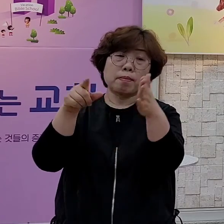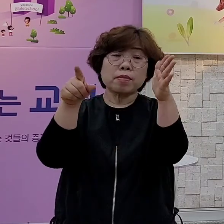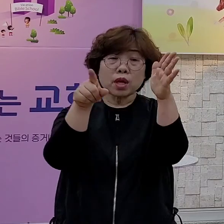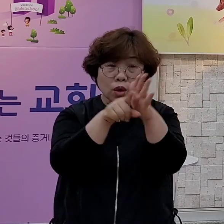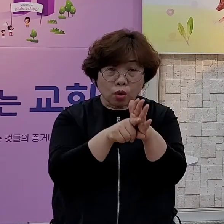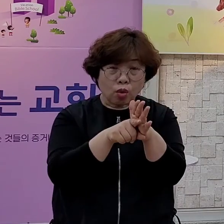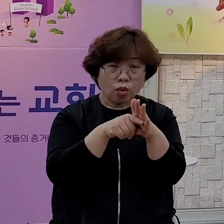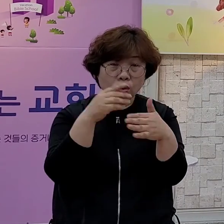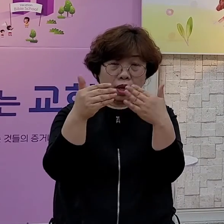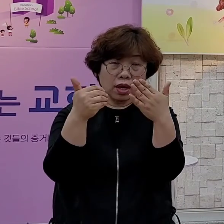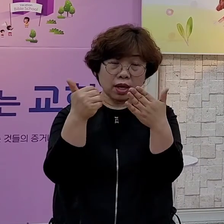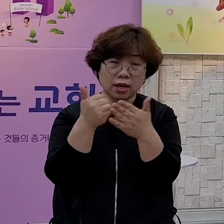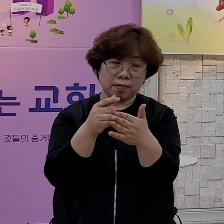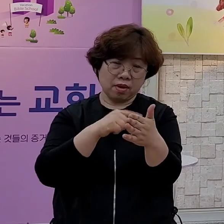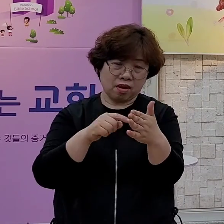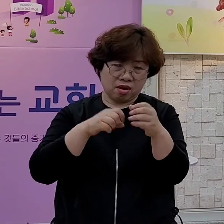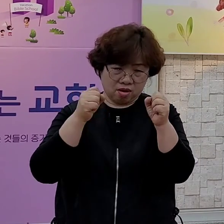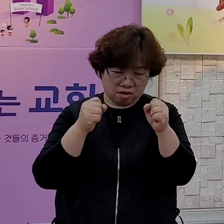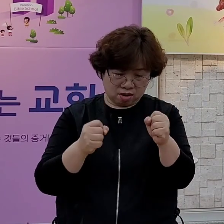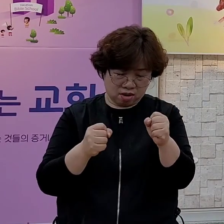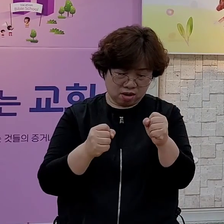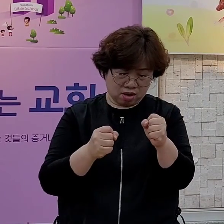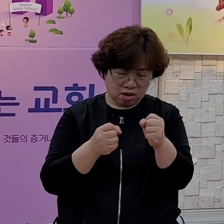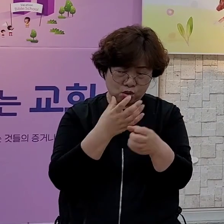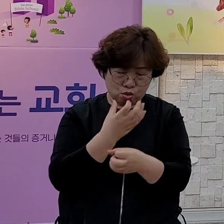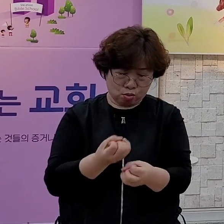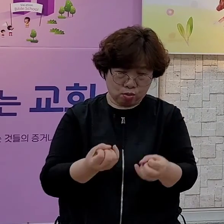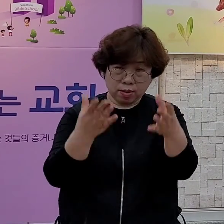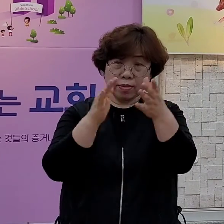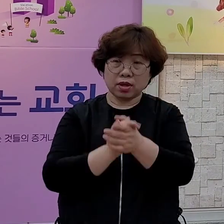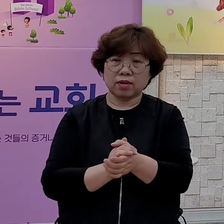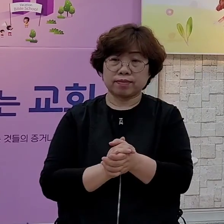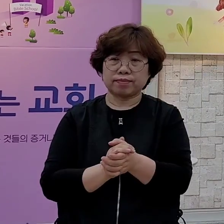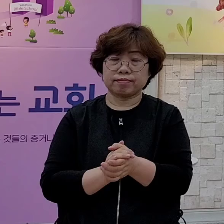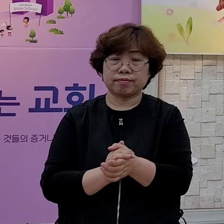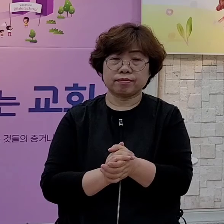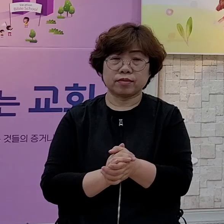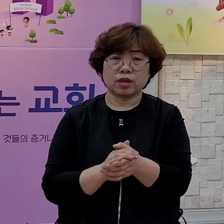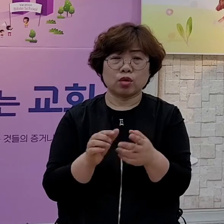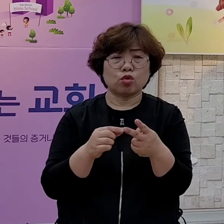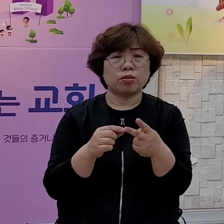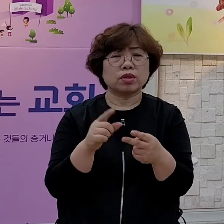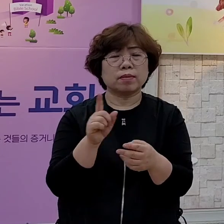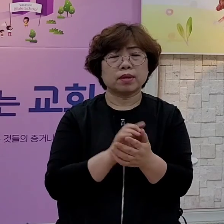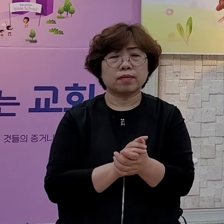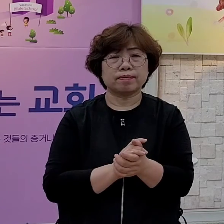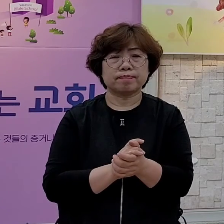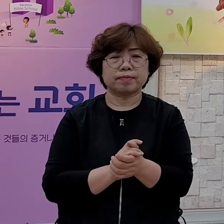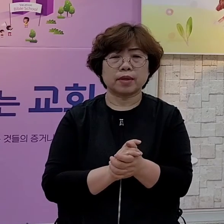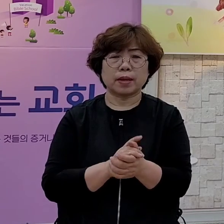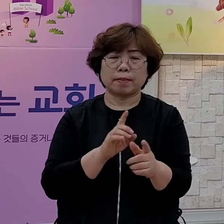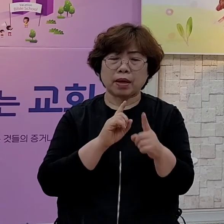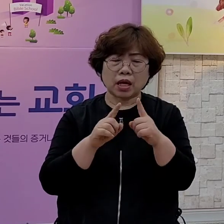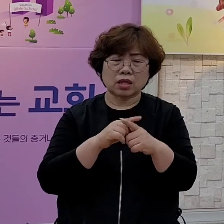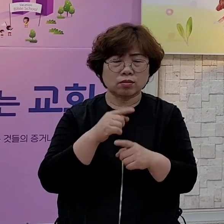믿고 하나님의 안에 거하시기를 주의 이름으로 축복합니다. 두 번째는요, 그 말씀,